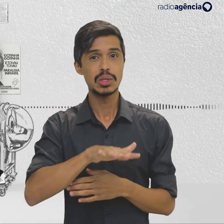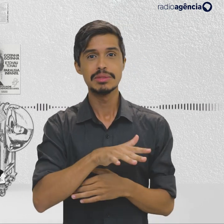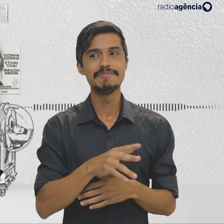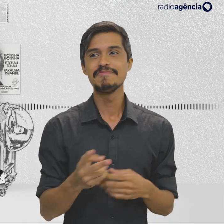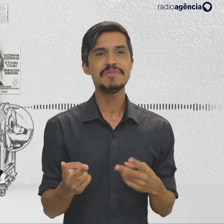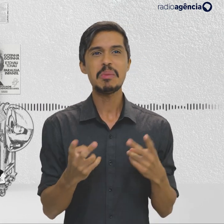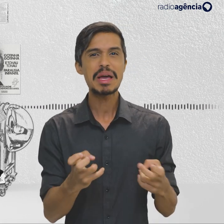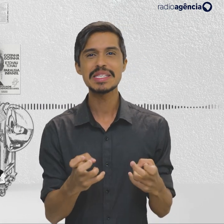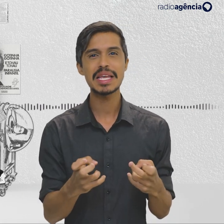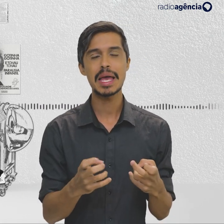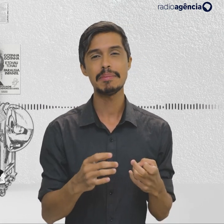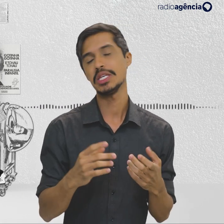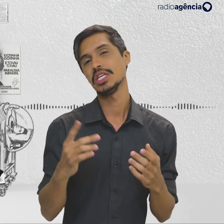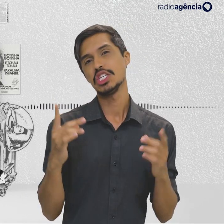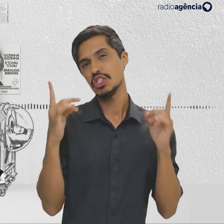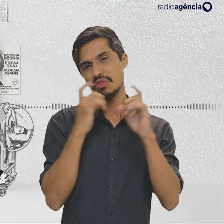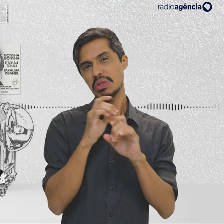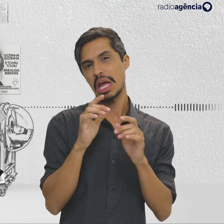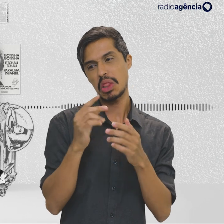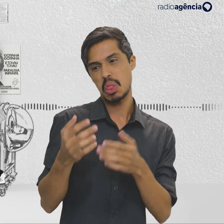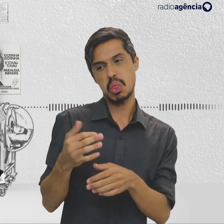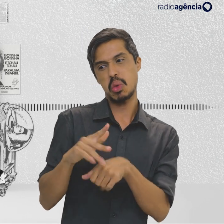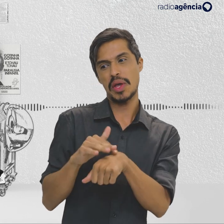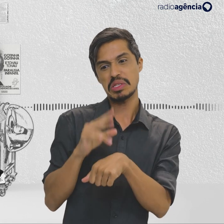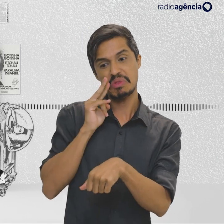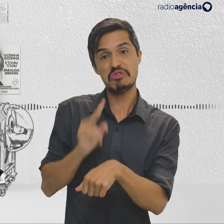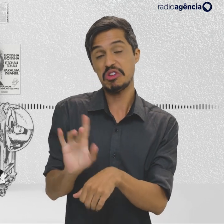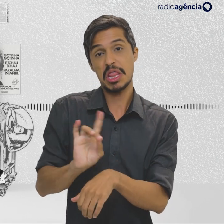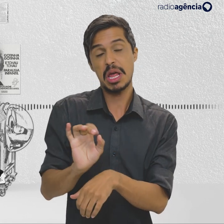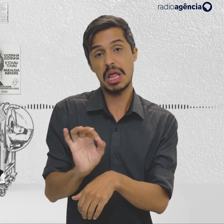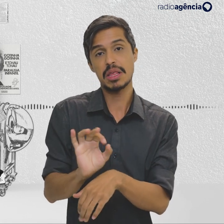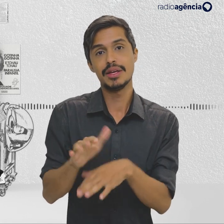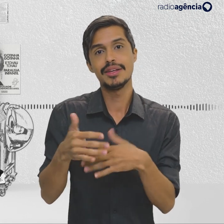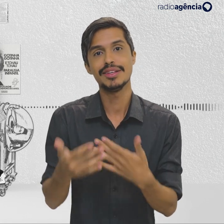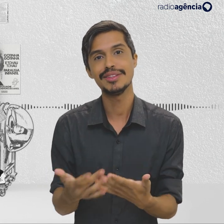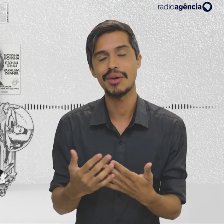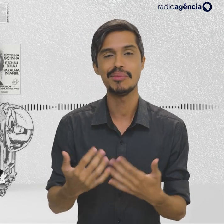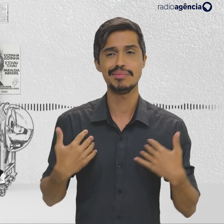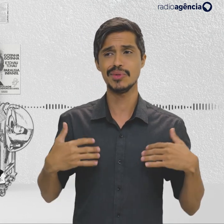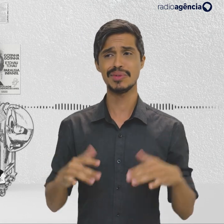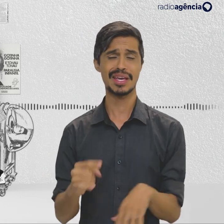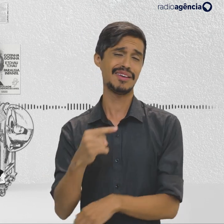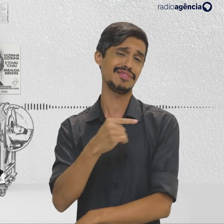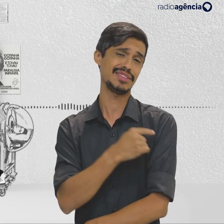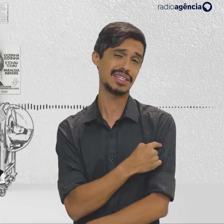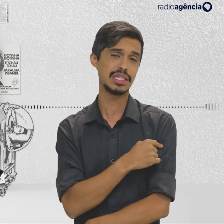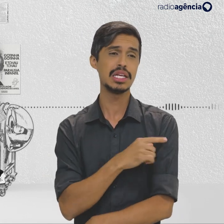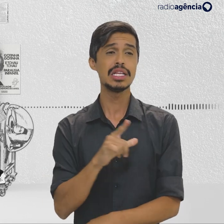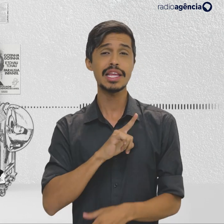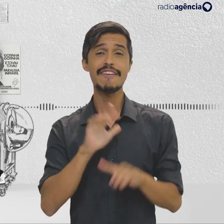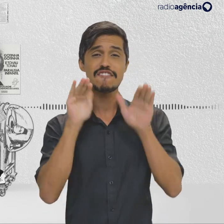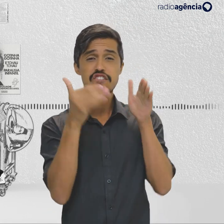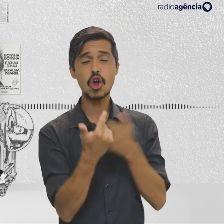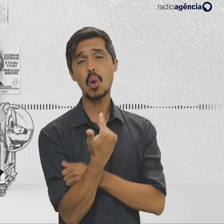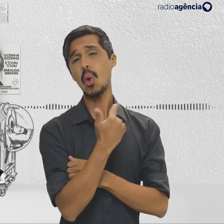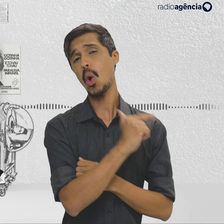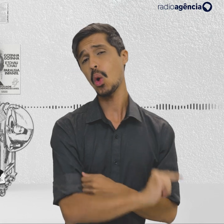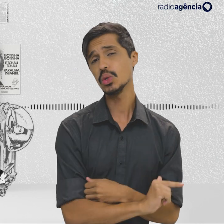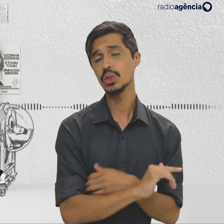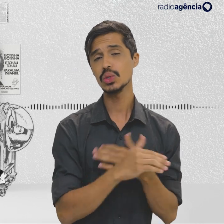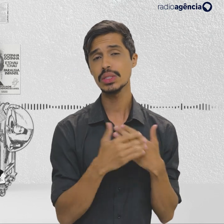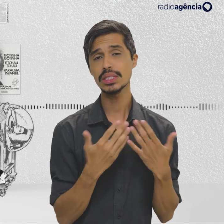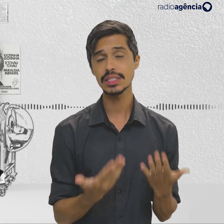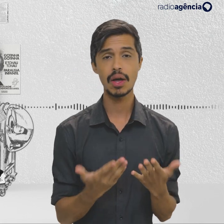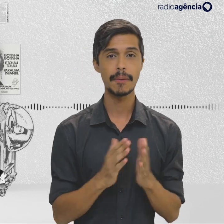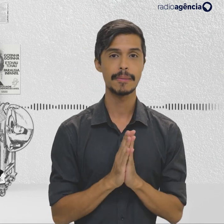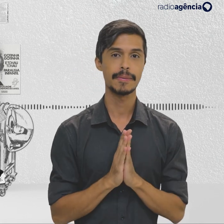então não vê mais doença e Por que então vacinar e a população tem outras prioridades E